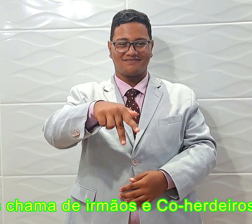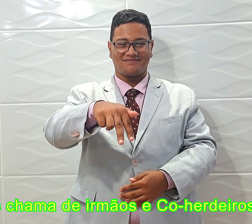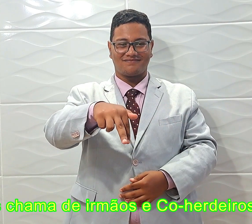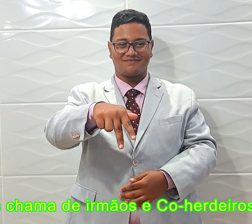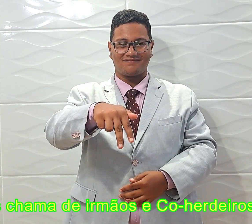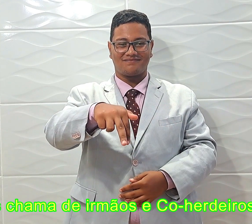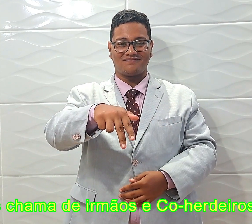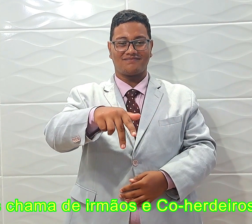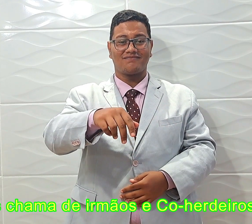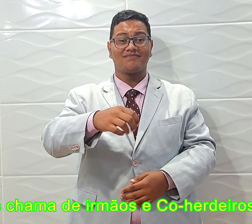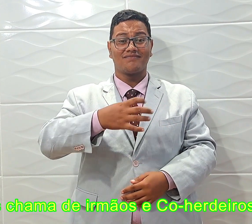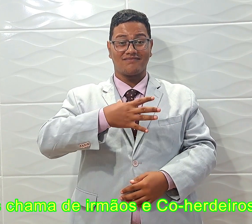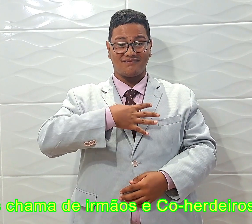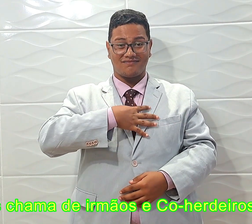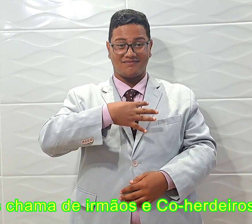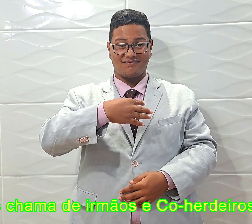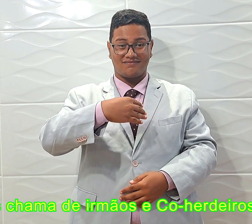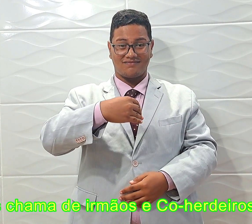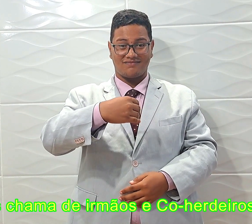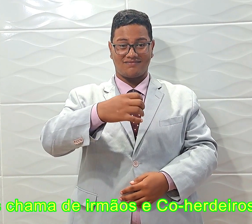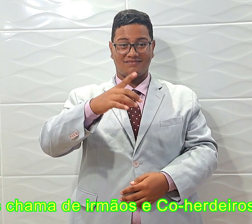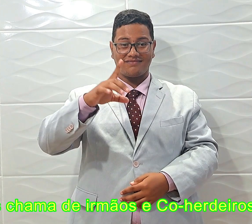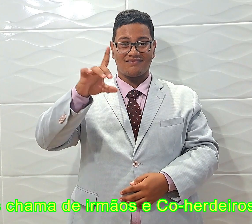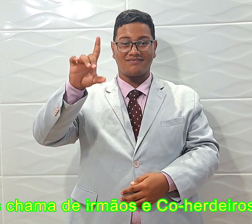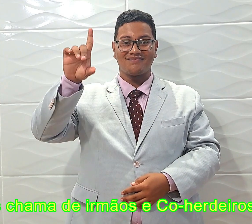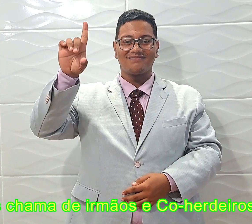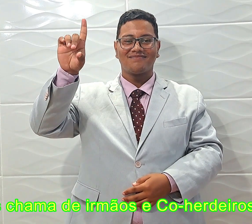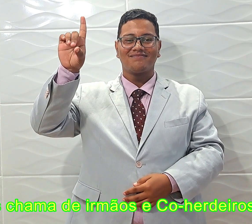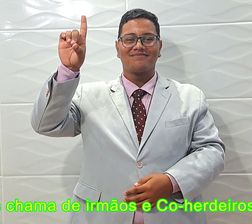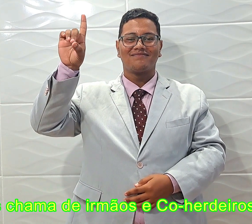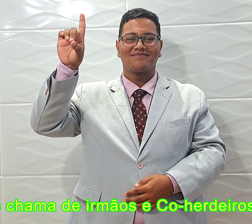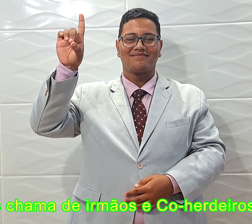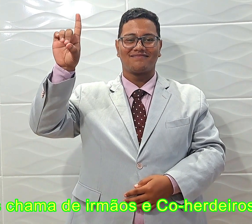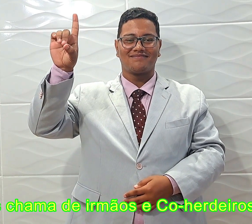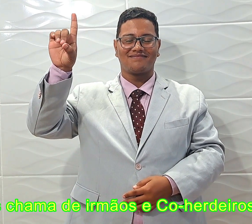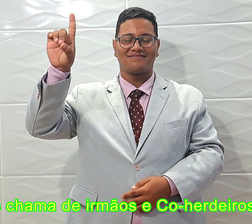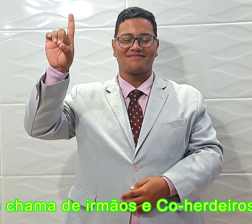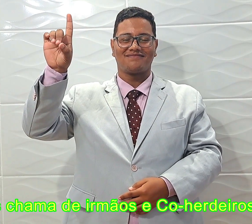irmãos E cobertei os seus